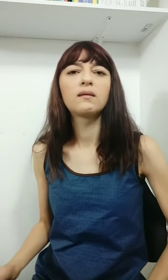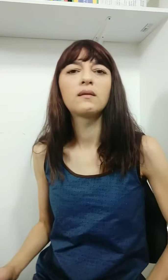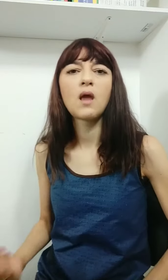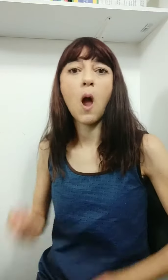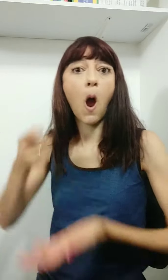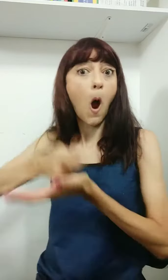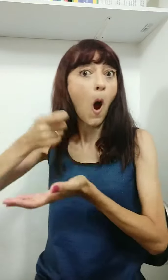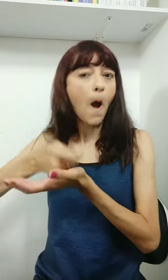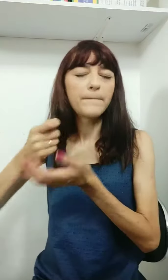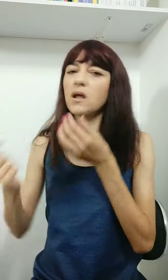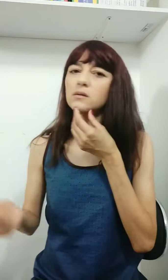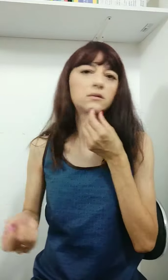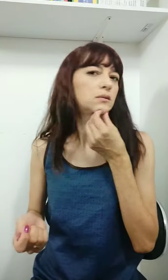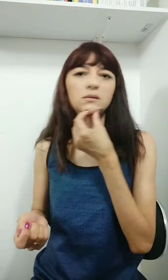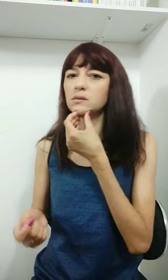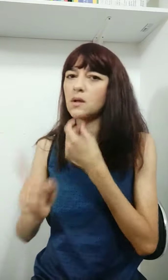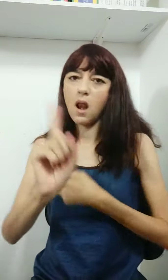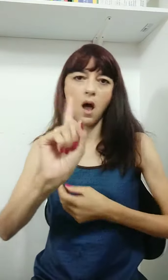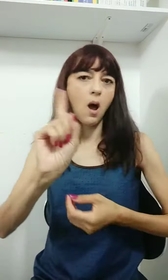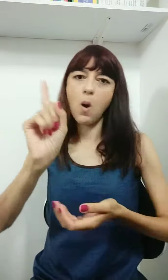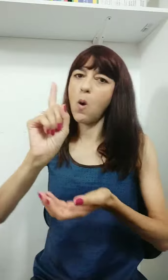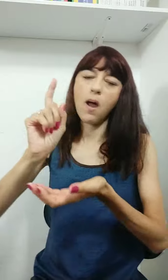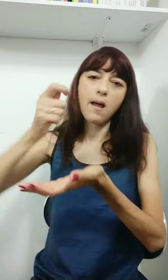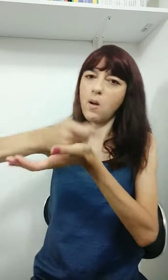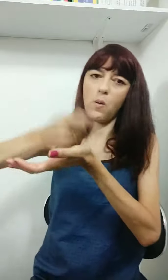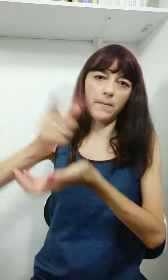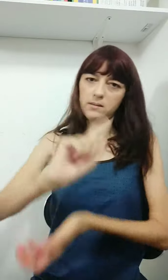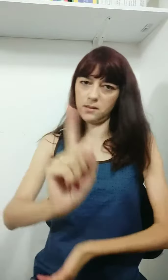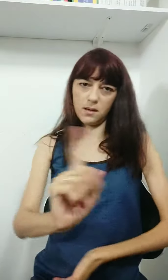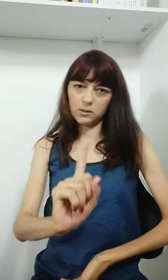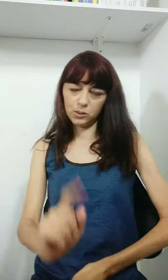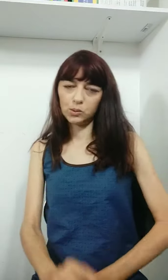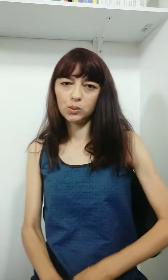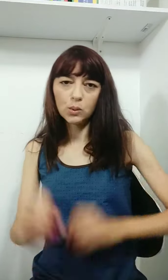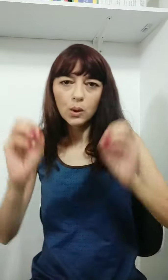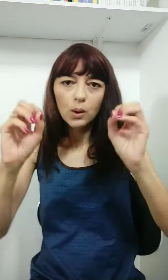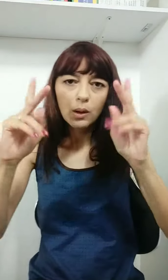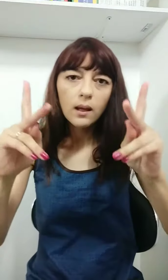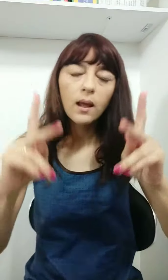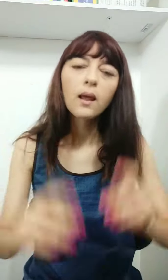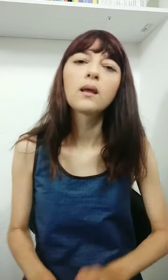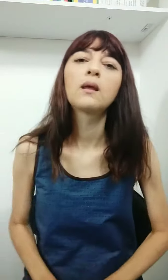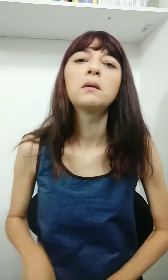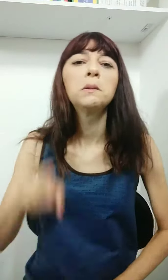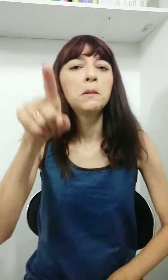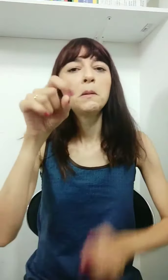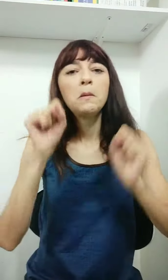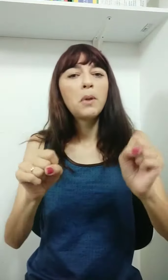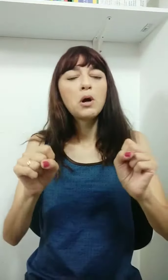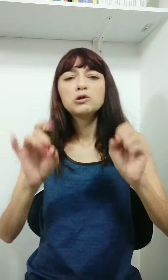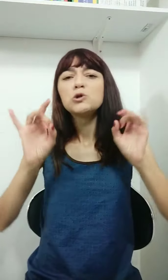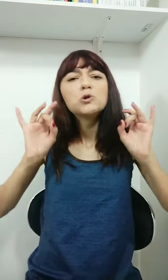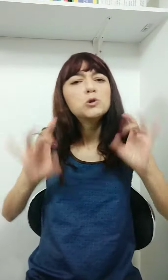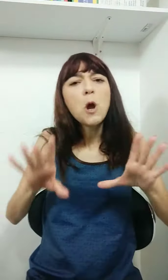não tem. É obrigado que você movimente a cabeça? Não é obrigado, tá, gente? Essa expressão facial